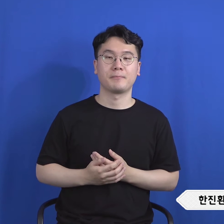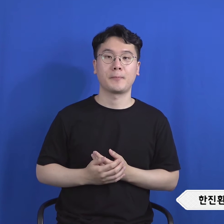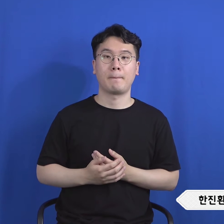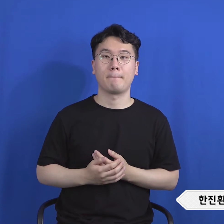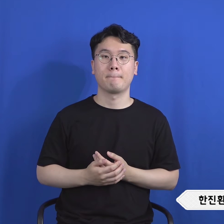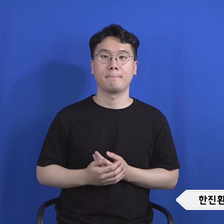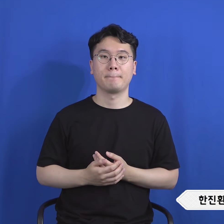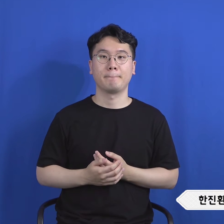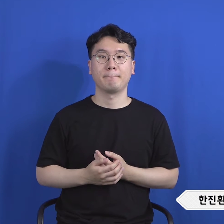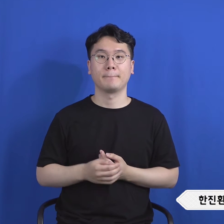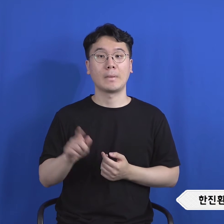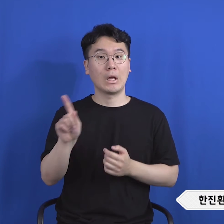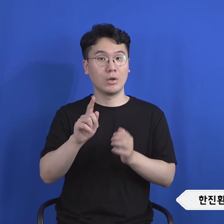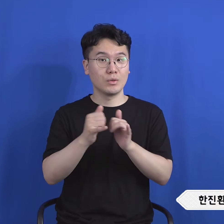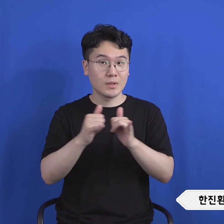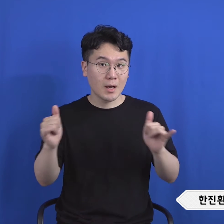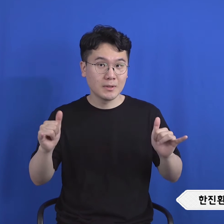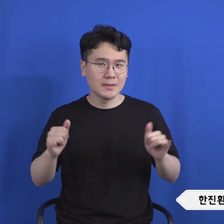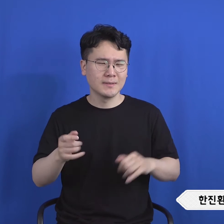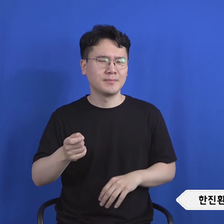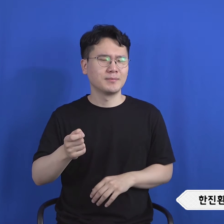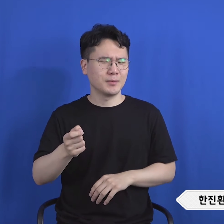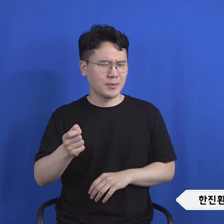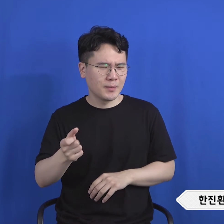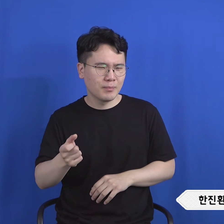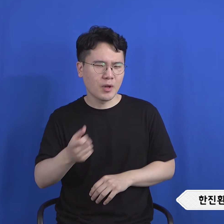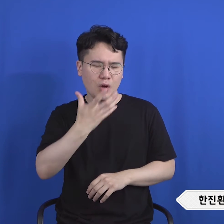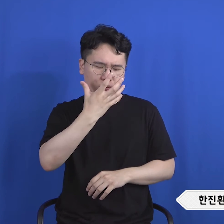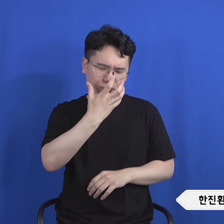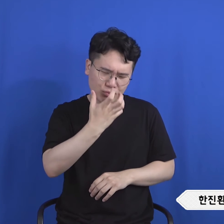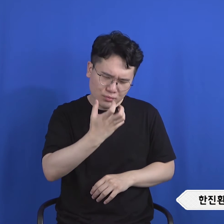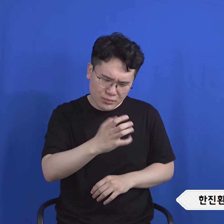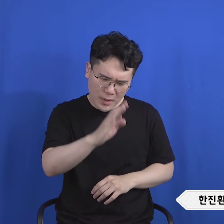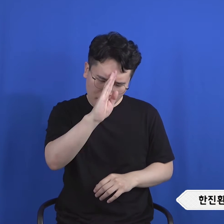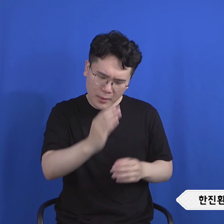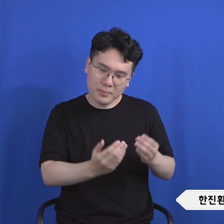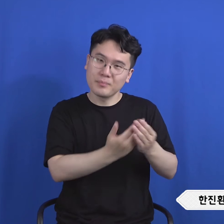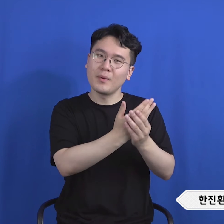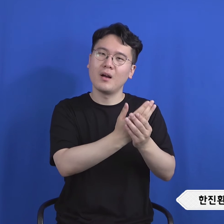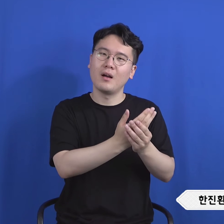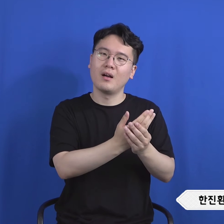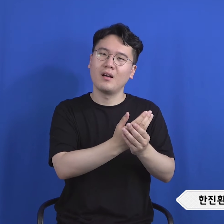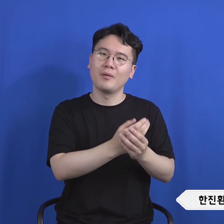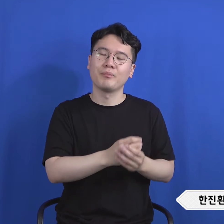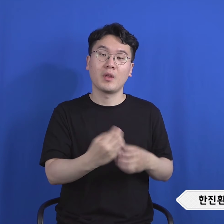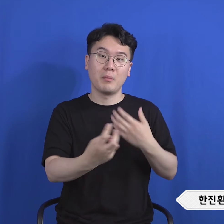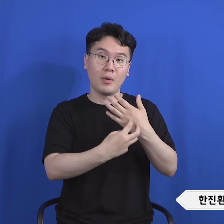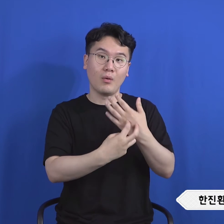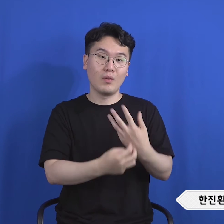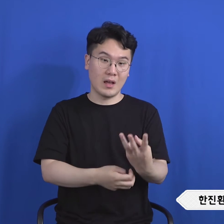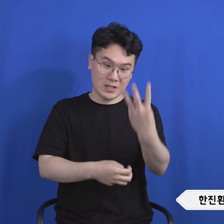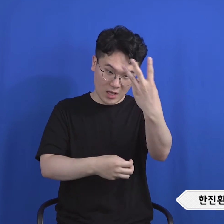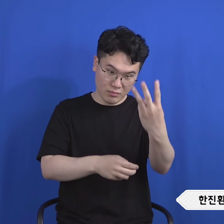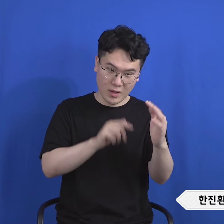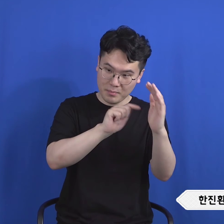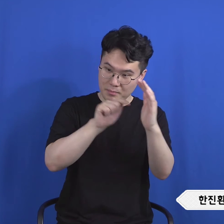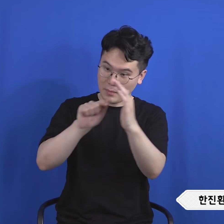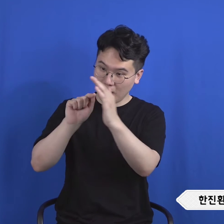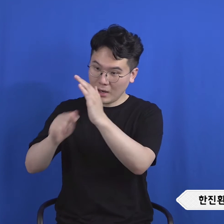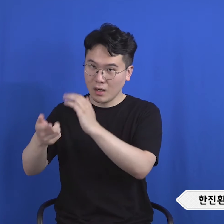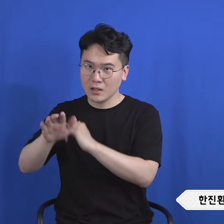어떤 사람은 약한 우울증에 시달리다가 소화불량을 얻었습니다. 병원 3군데나 다녀봤는데